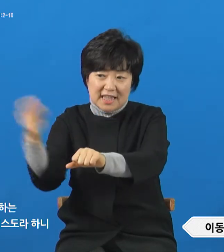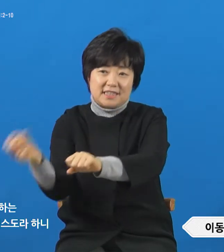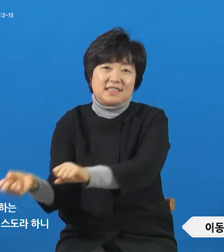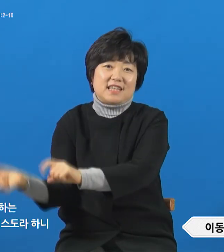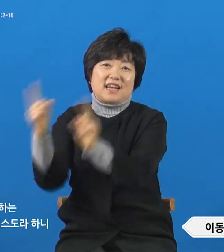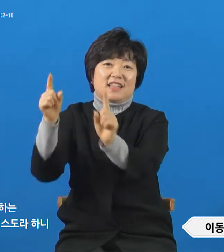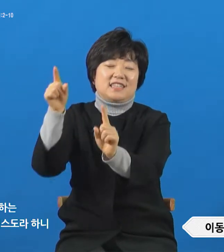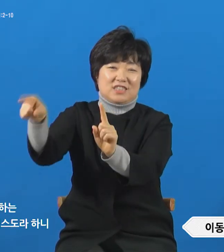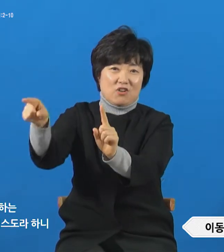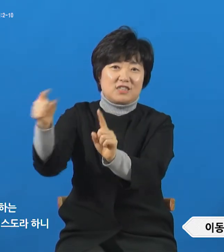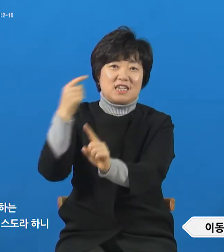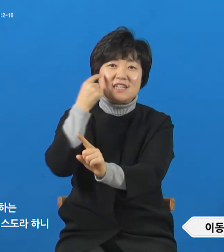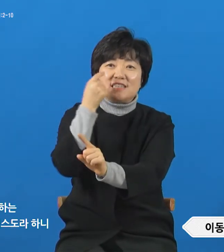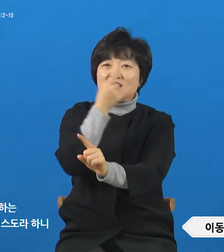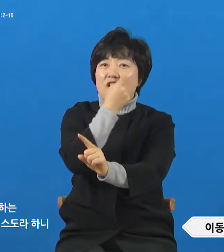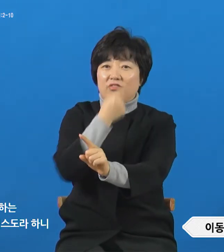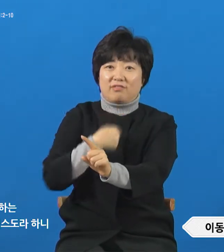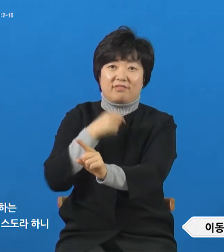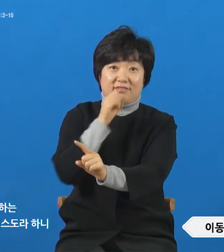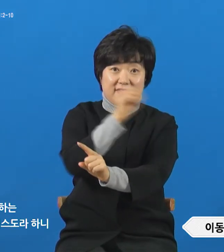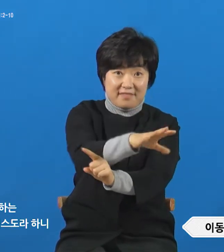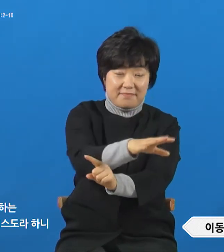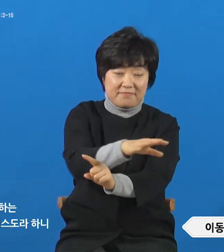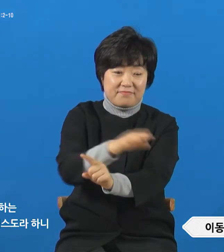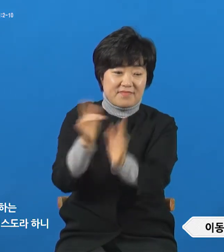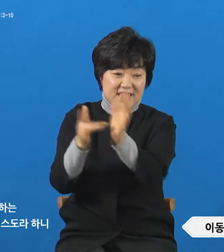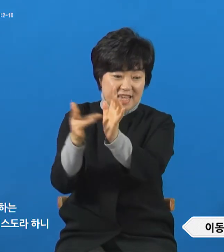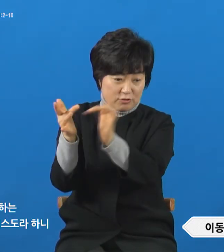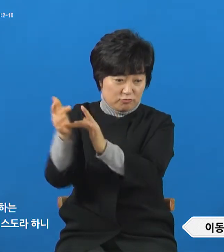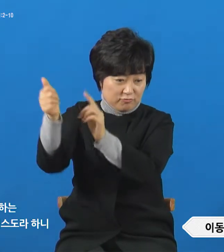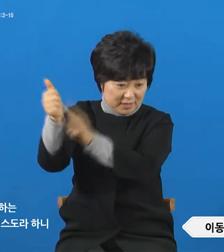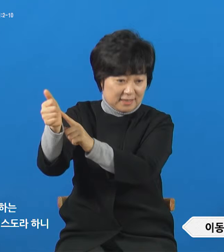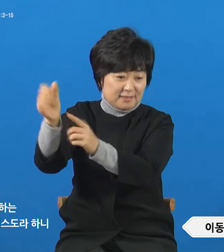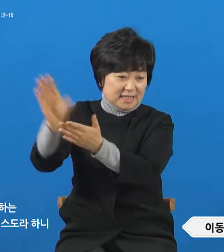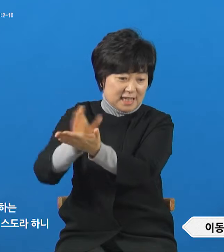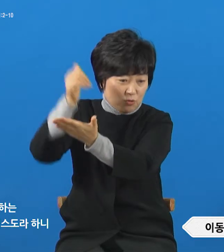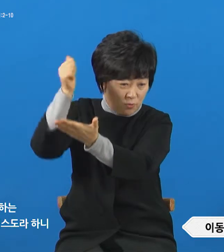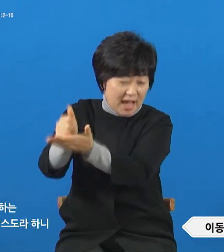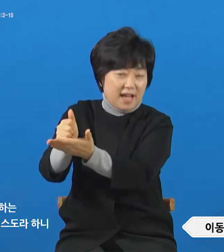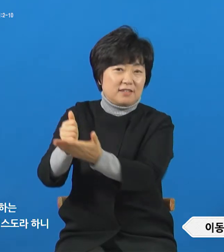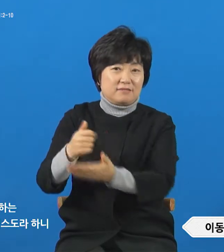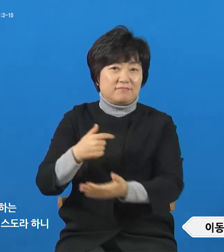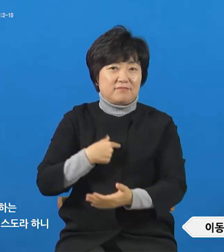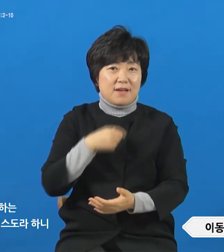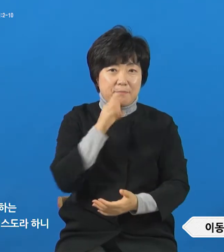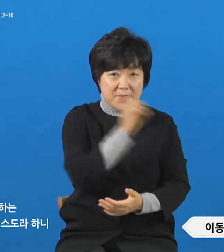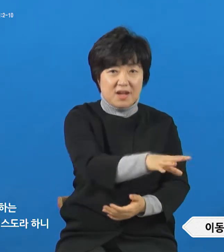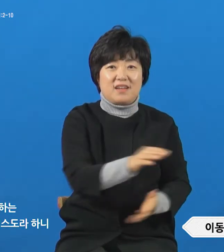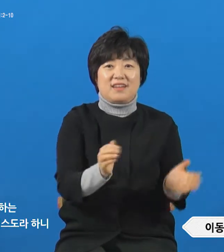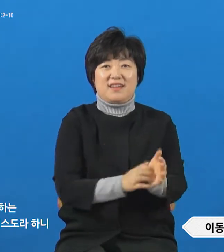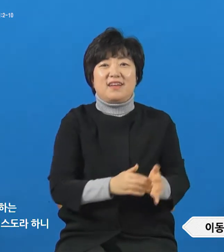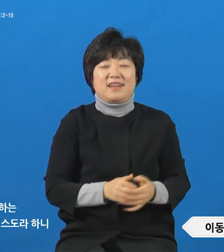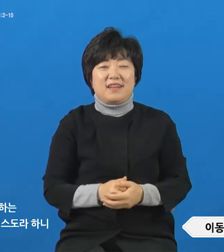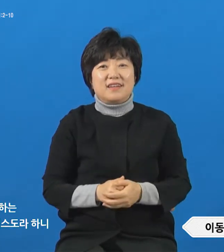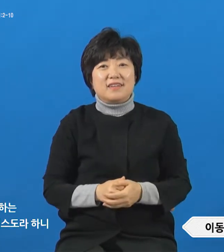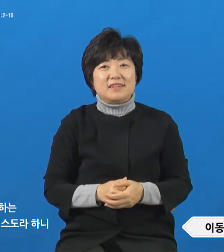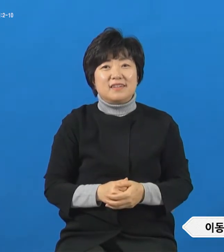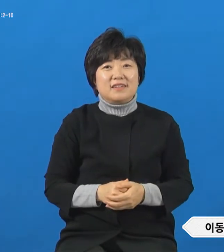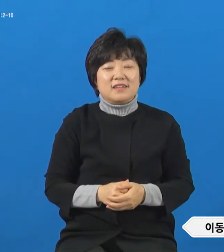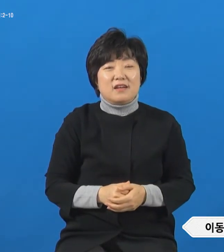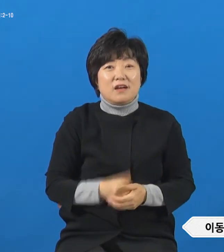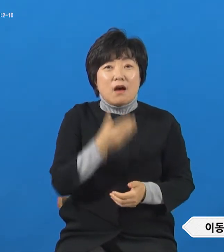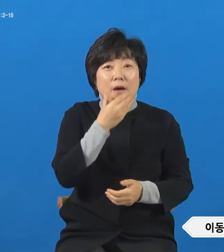그분이 다시 살아나신 것을 증언하면서 예수는 그리스도라고 증거했다. 데살로니가에서 바울이 그렇게 전도했다는